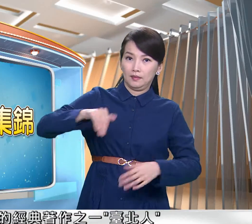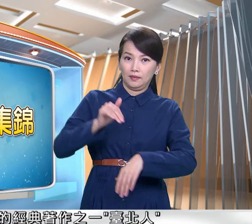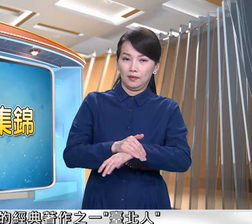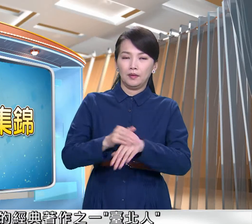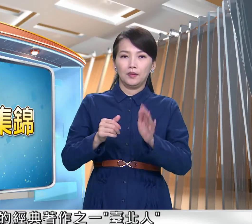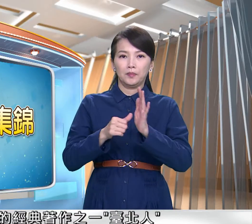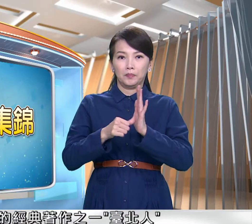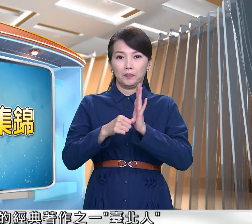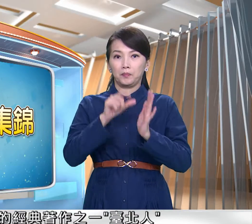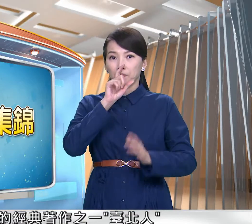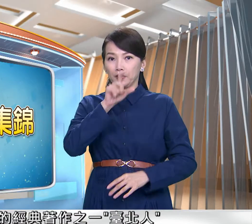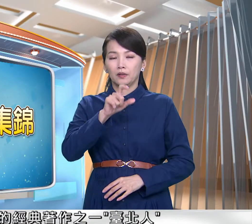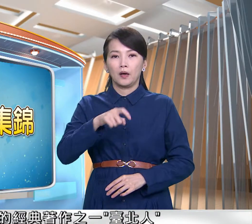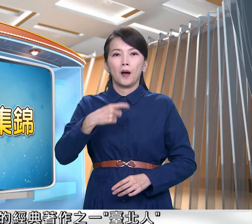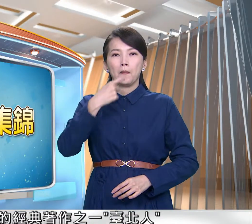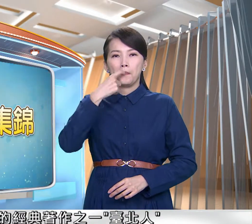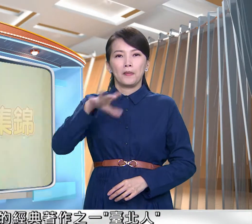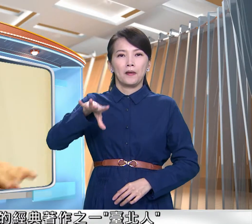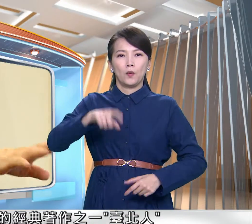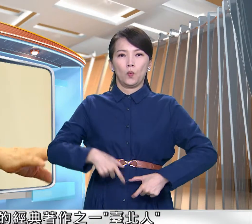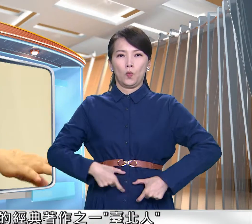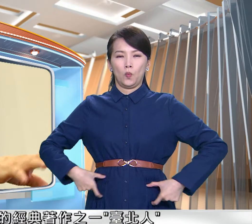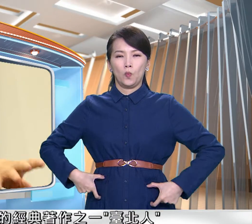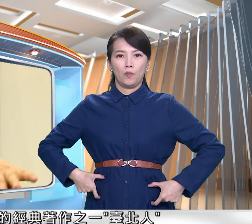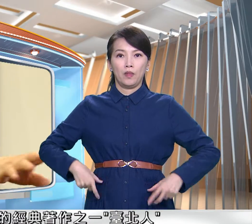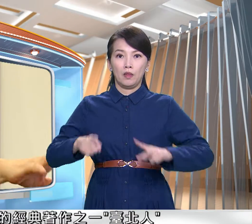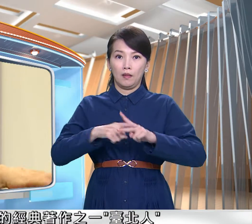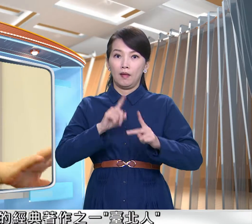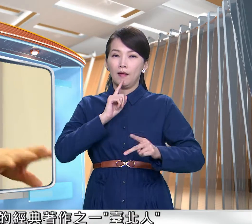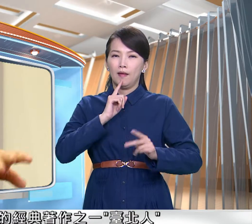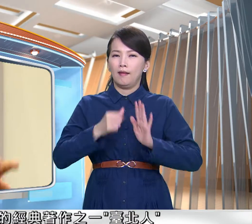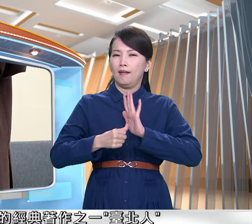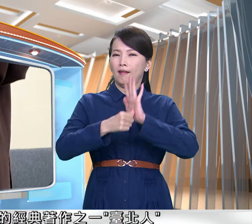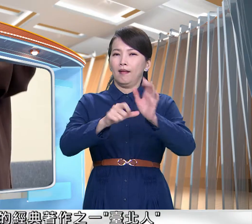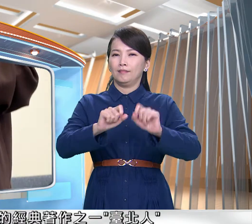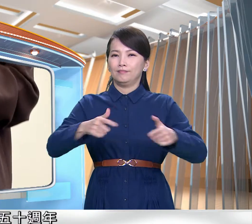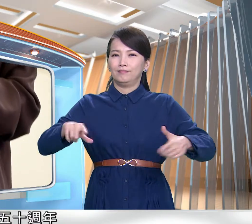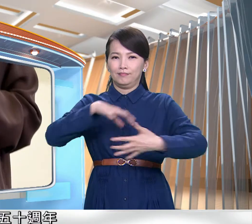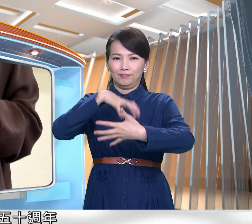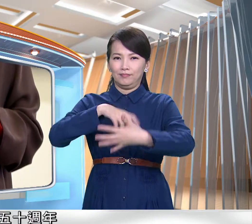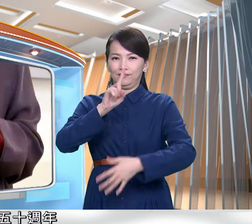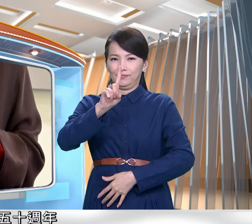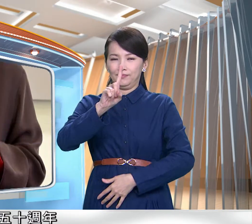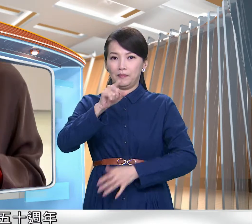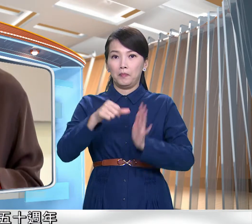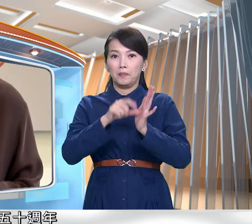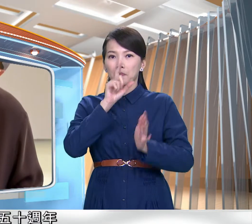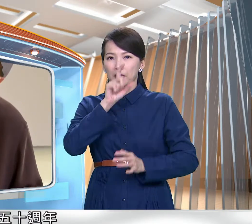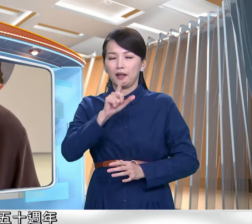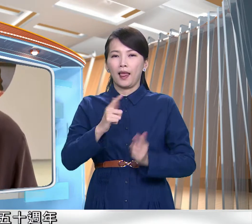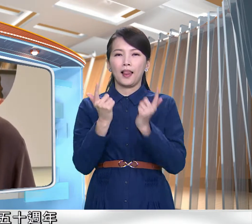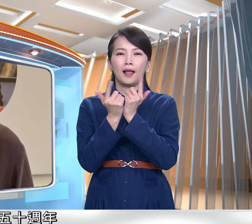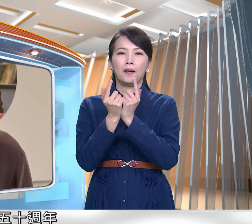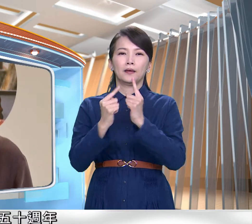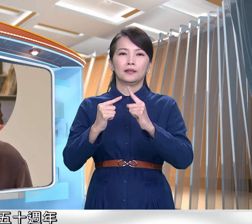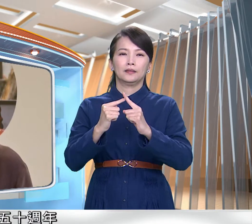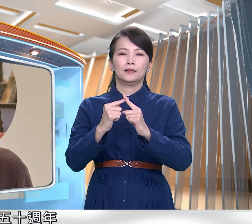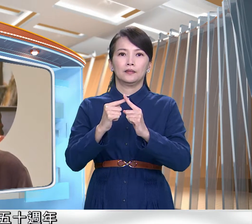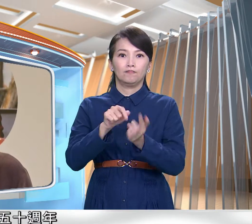作家白先勇的经典著作之一《台北人》，今年出版满50周年，推出了